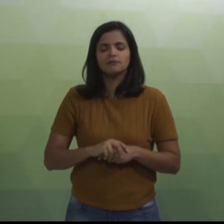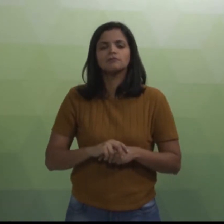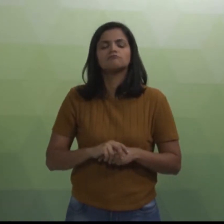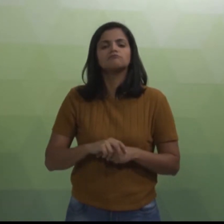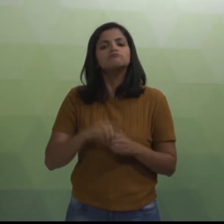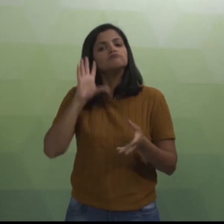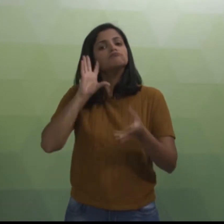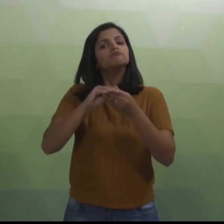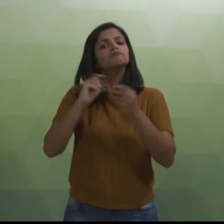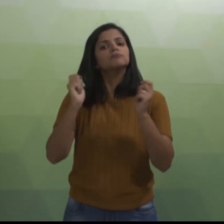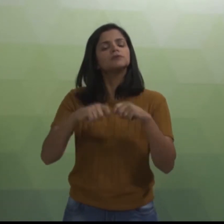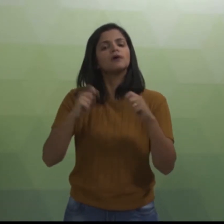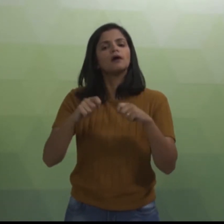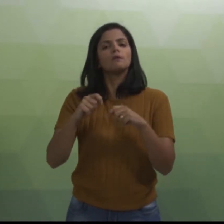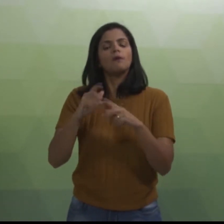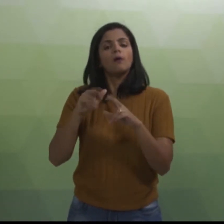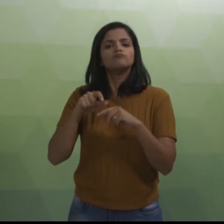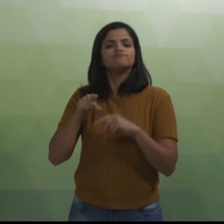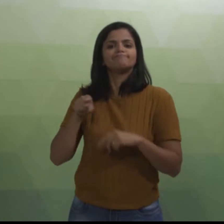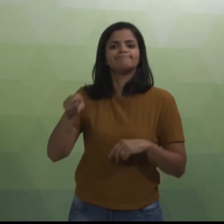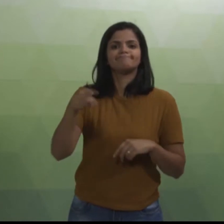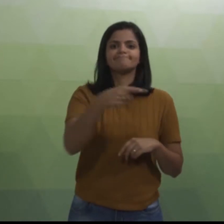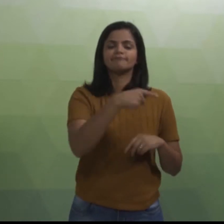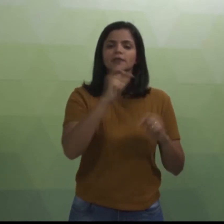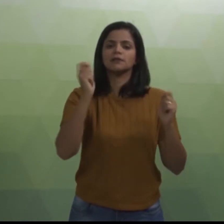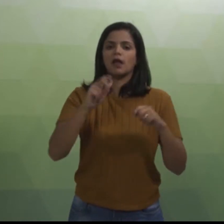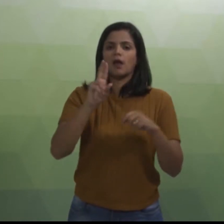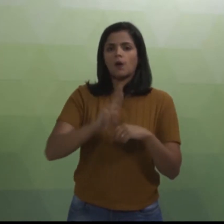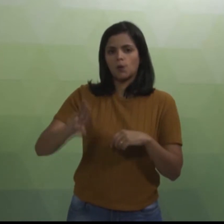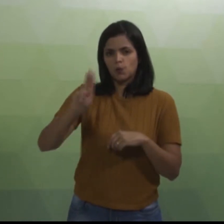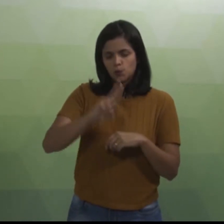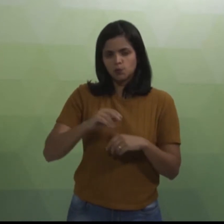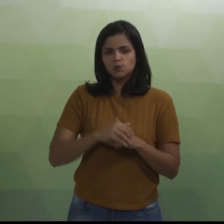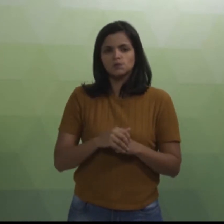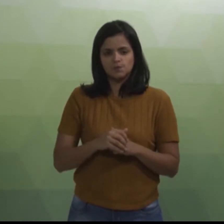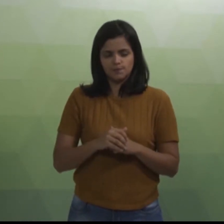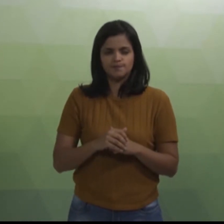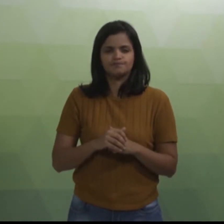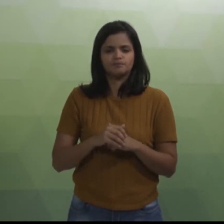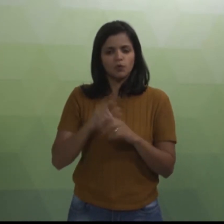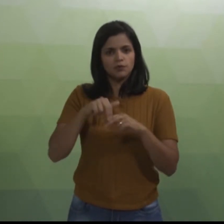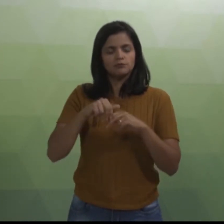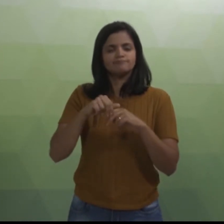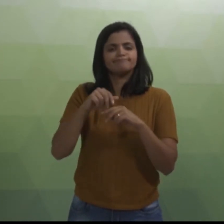Então percebam que essa marcação, ela é utilizada, a apontação.